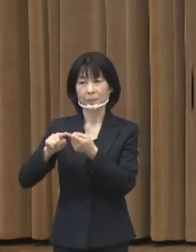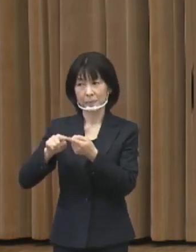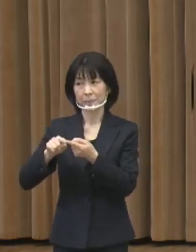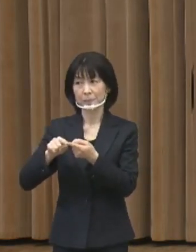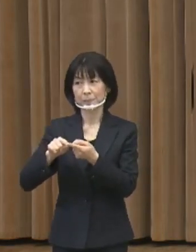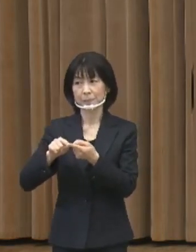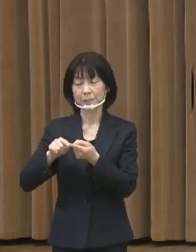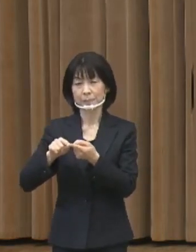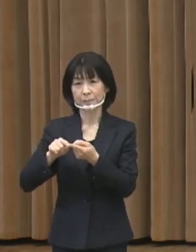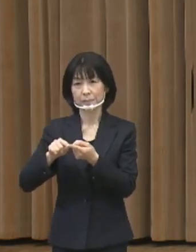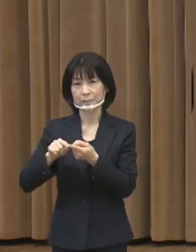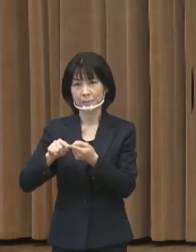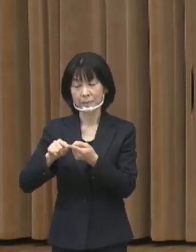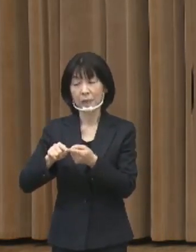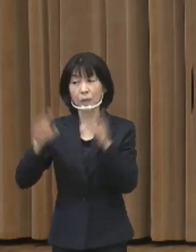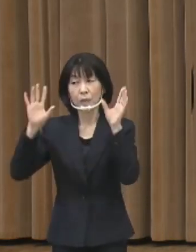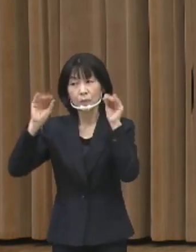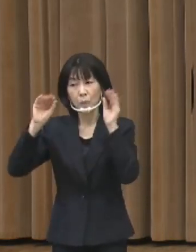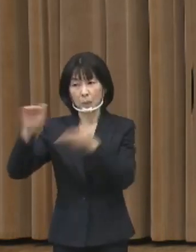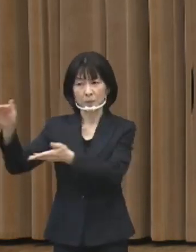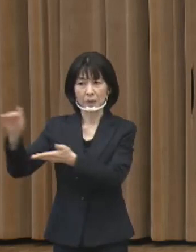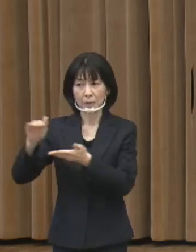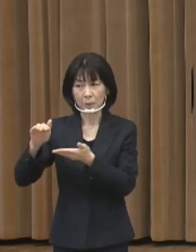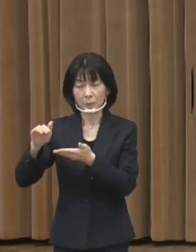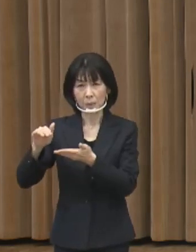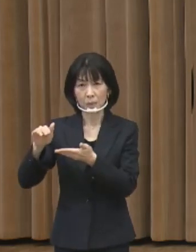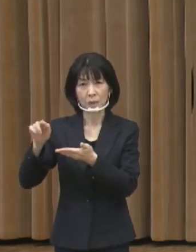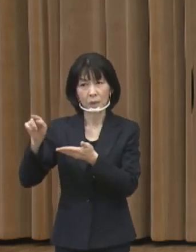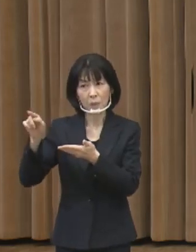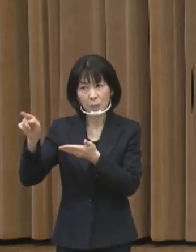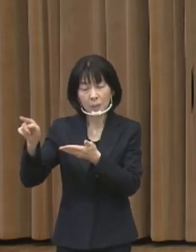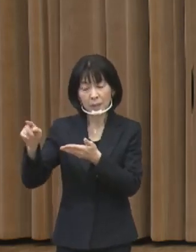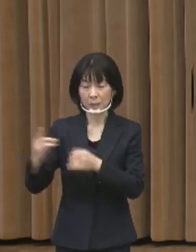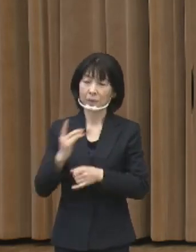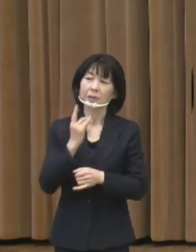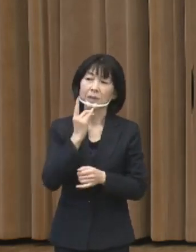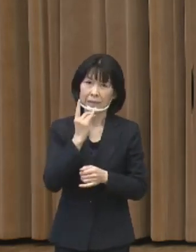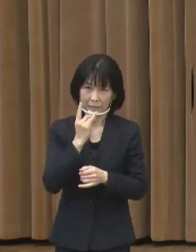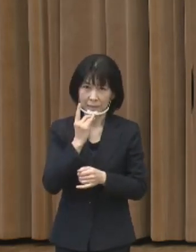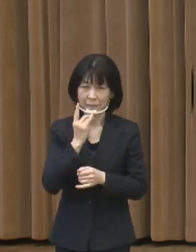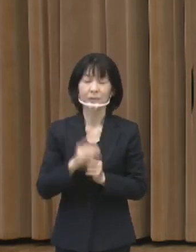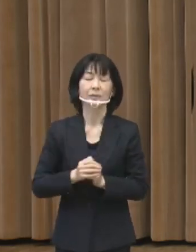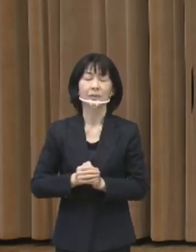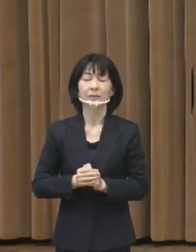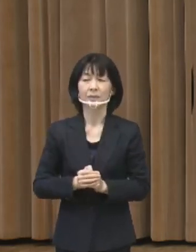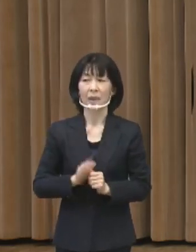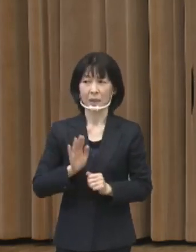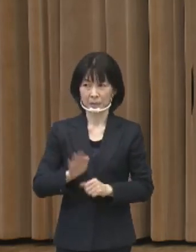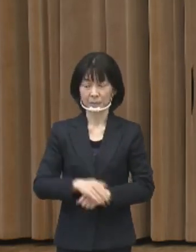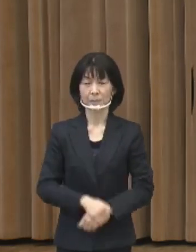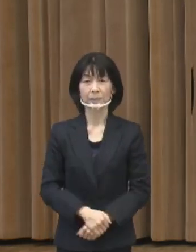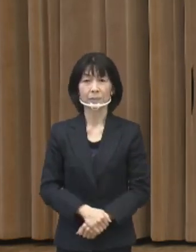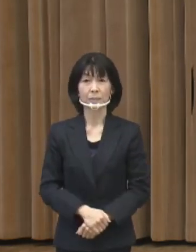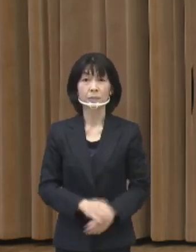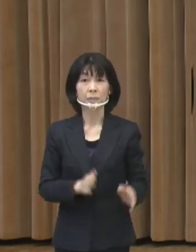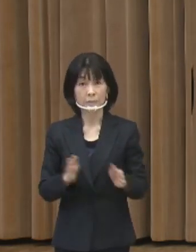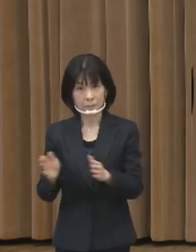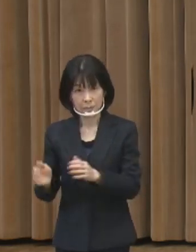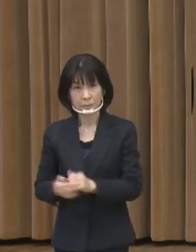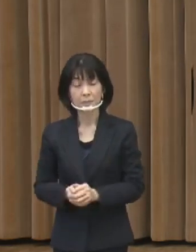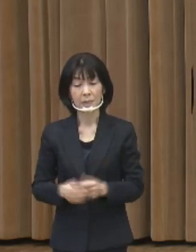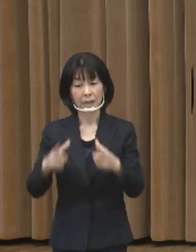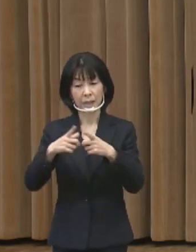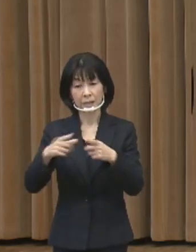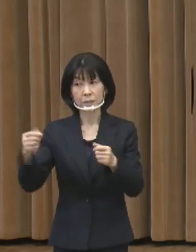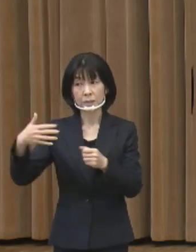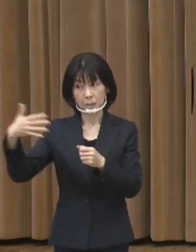その、情報の提供に対する期待というものを抱いています。また日